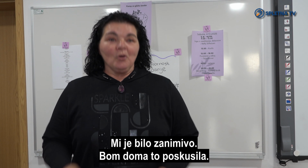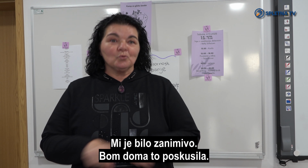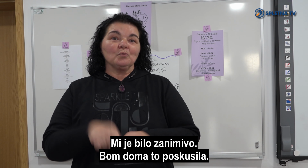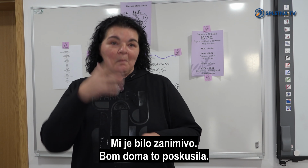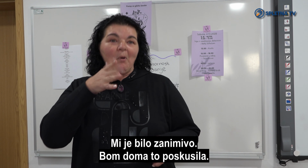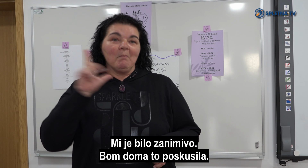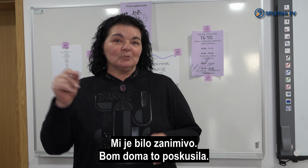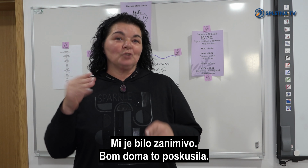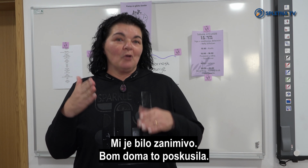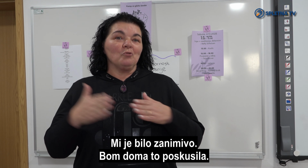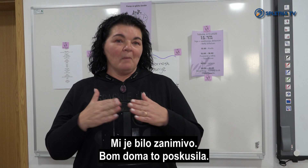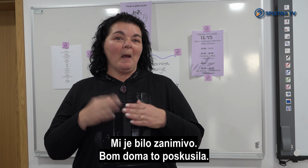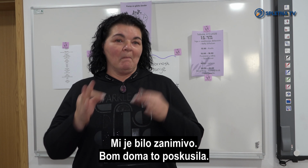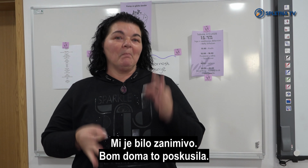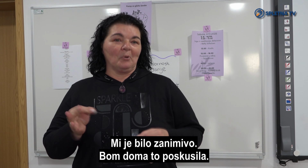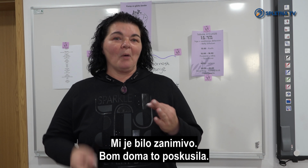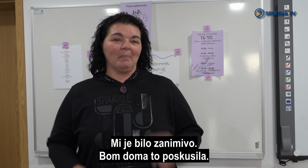Bom doma to poskusila.